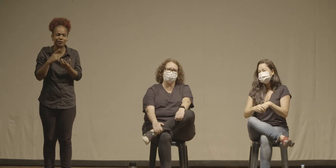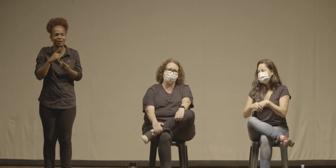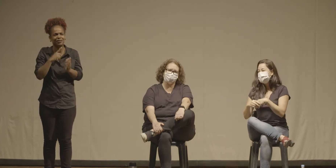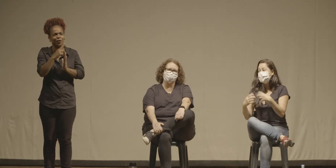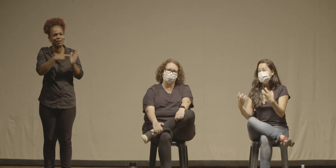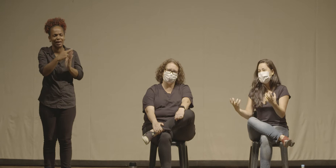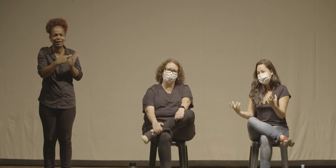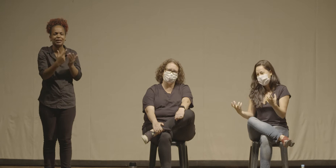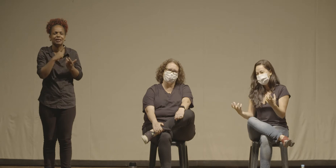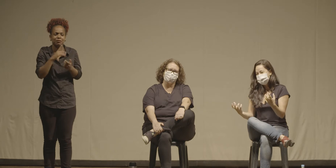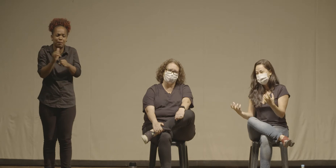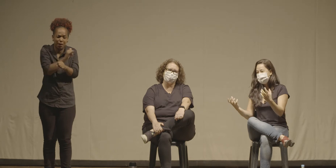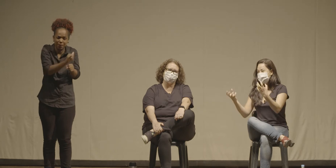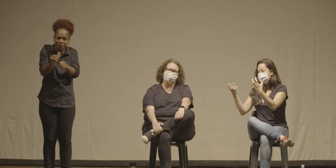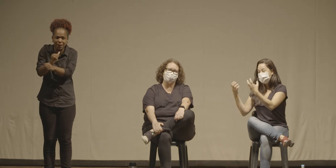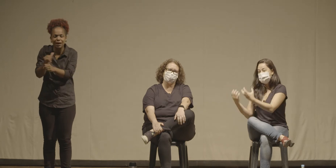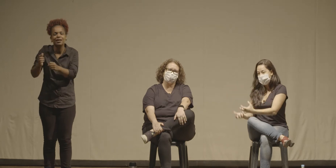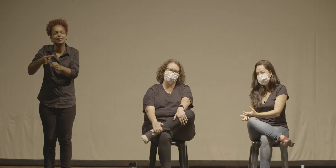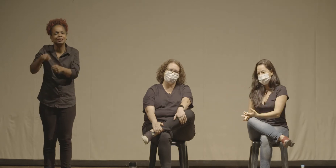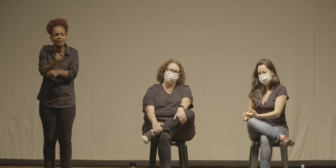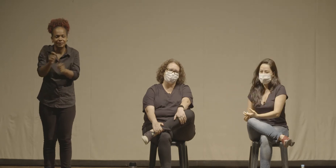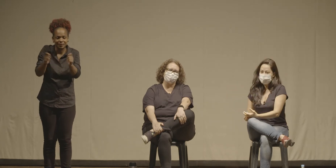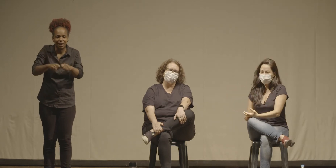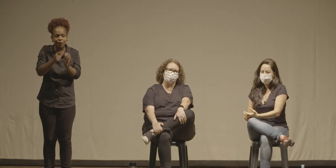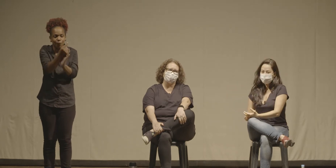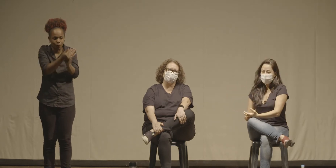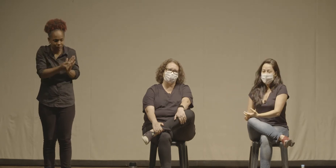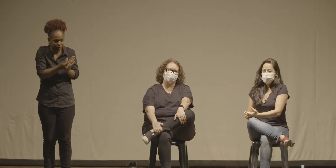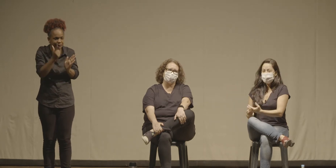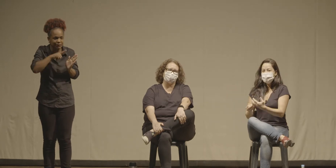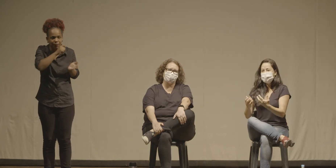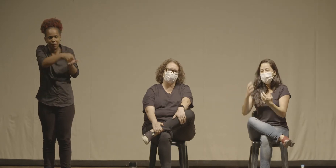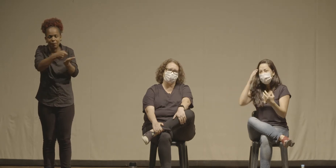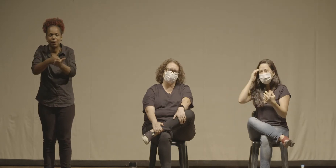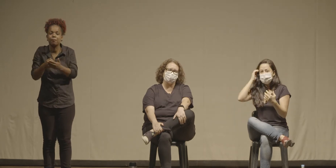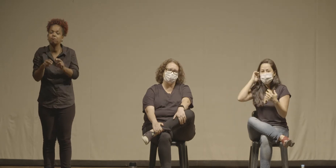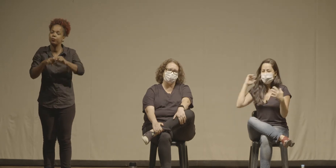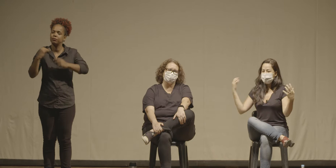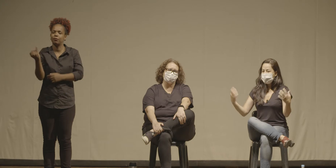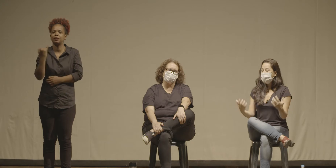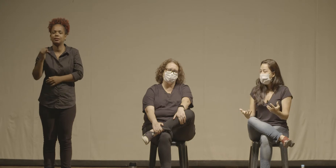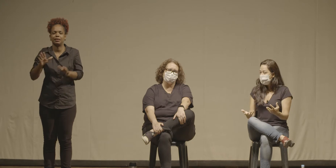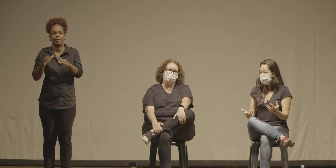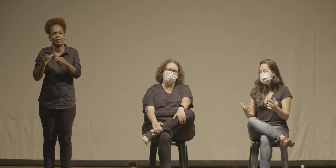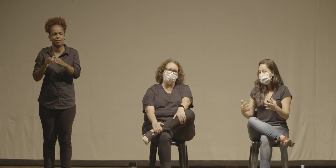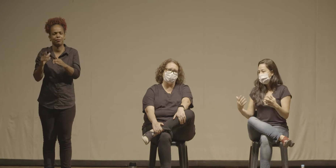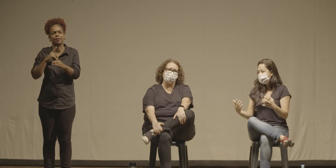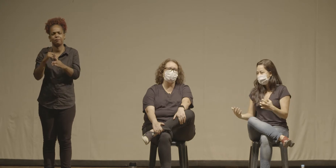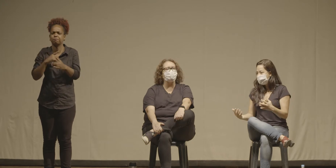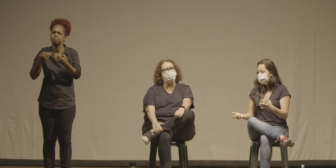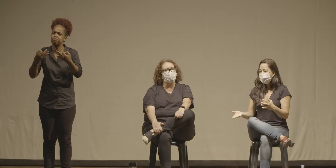arrumando estratégias de fazer isso caber dentro do orçamento. E é por isso que é tão importante essa equipe ser coesa.